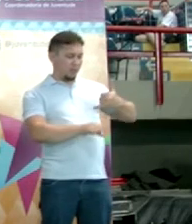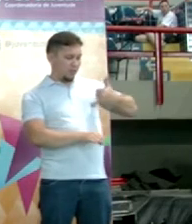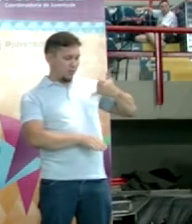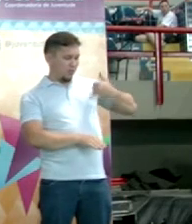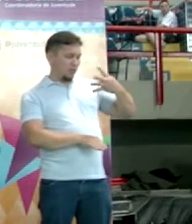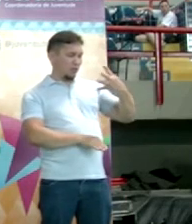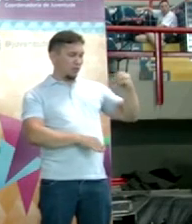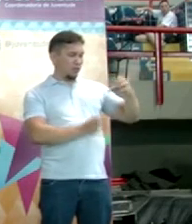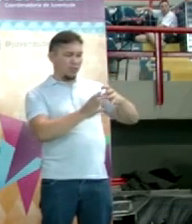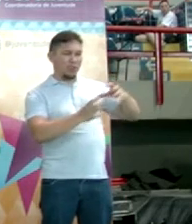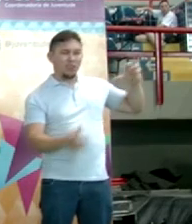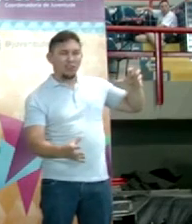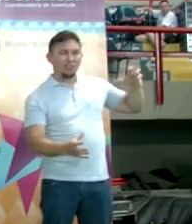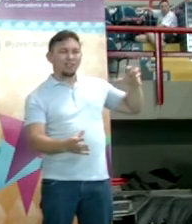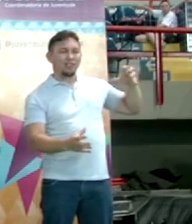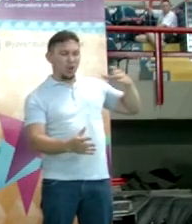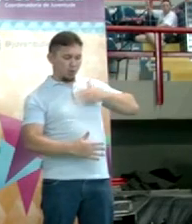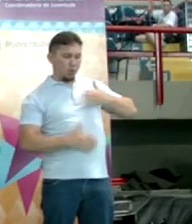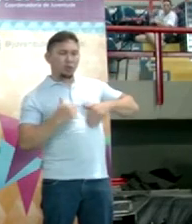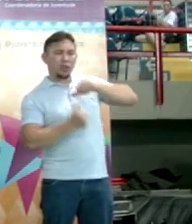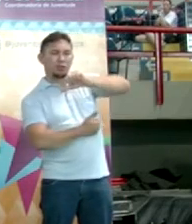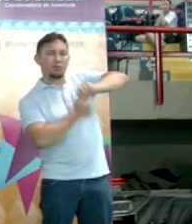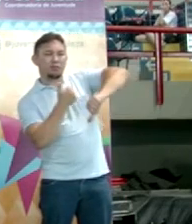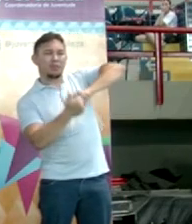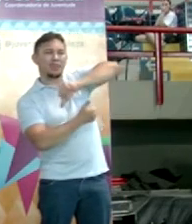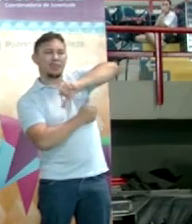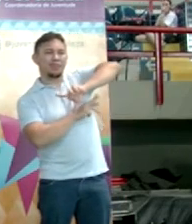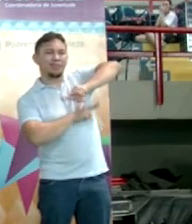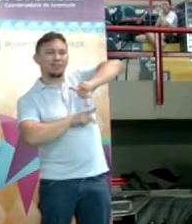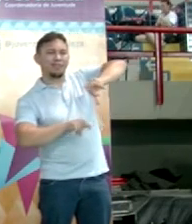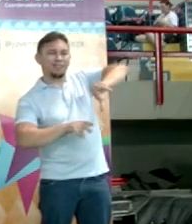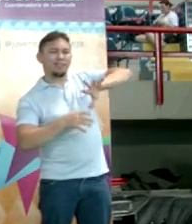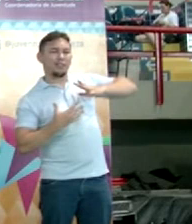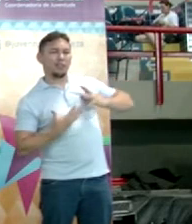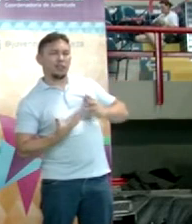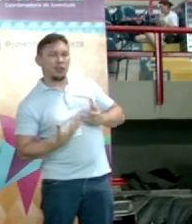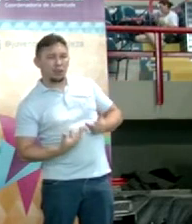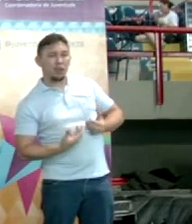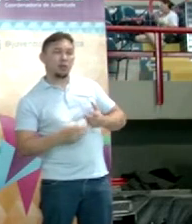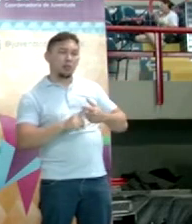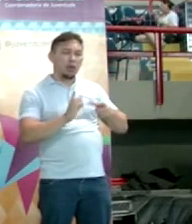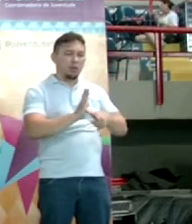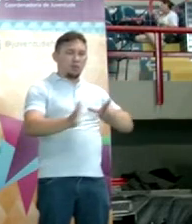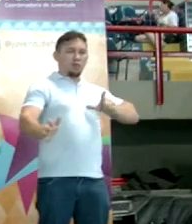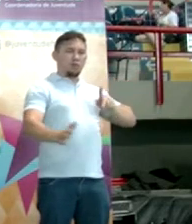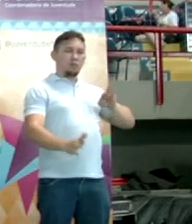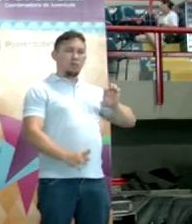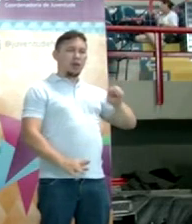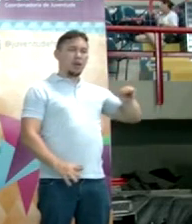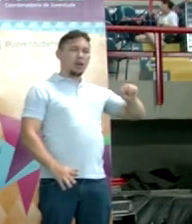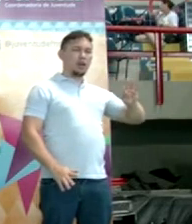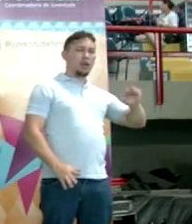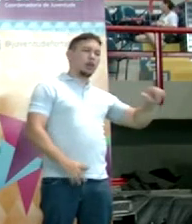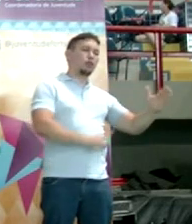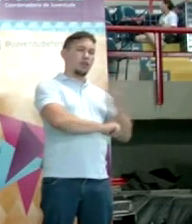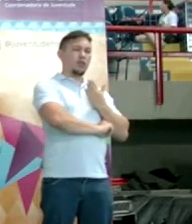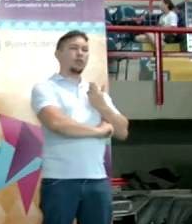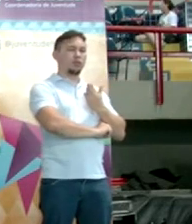anos, né, o corpo ele começa a modificar, tá certo? Mas um bom pré-natal já vai ajudar bastante essa parte.